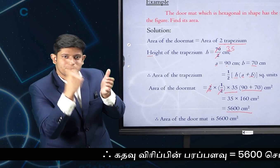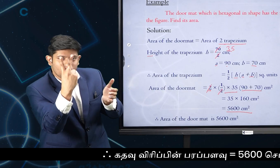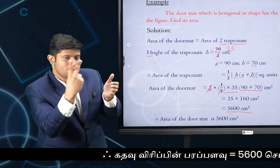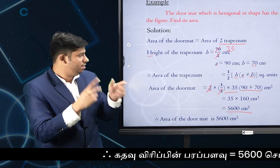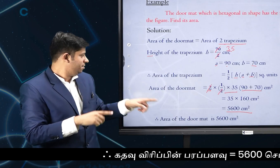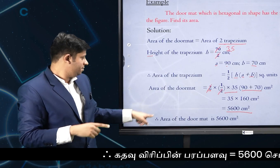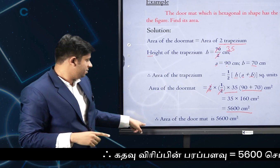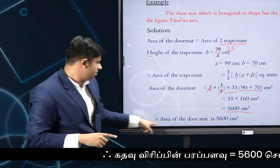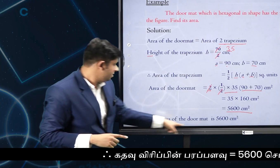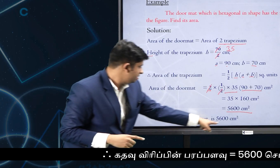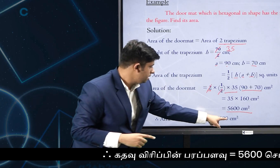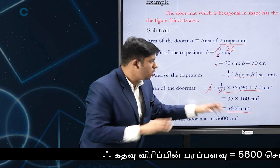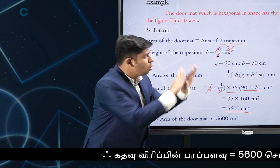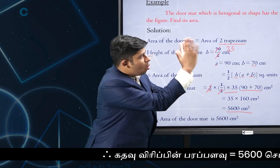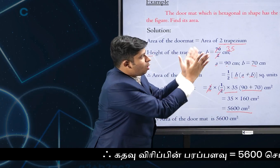5600 சென்டிமீட்டர் மேலிலக்கு 2.